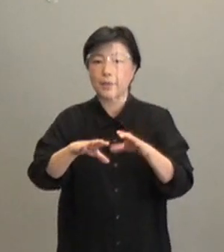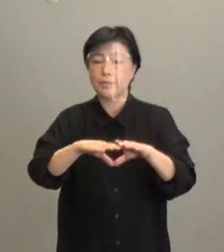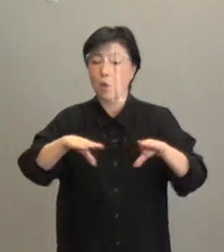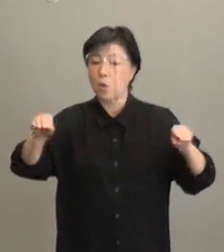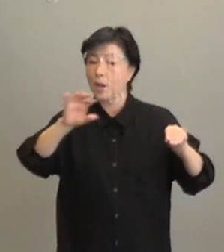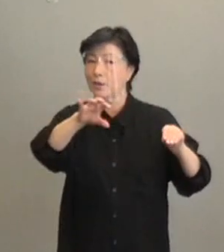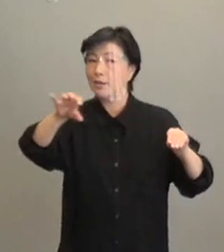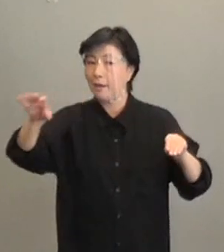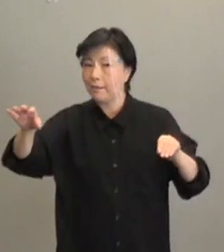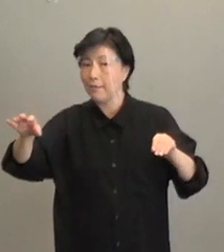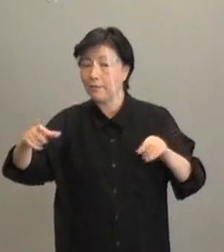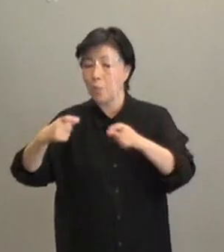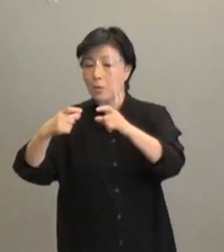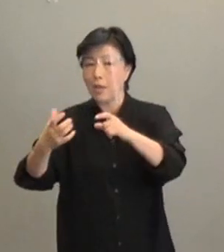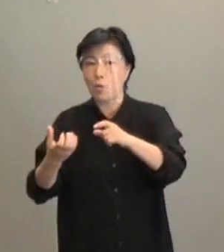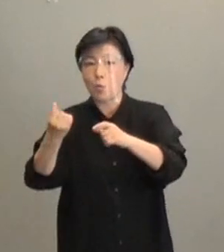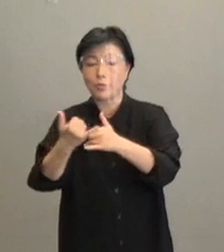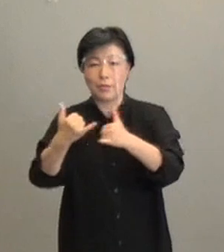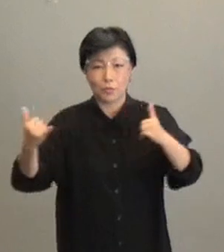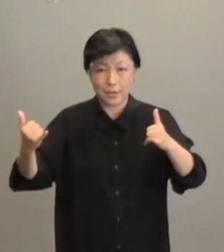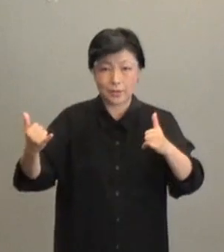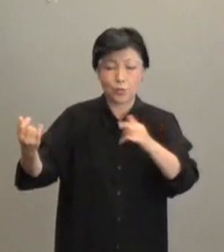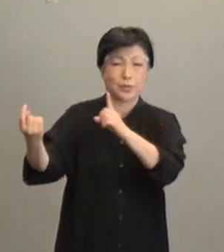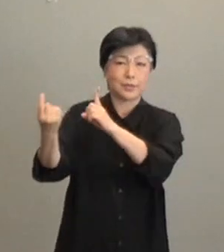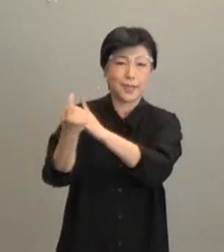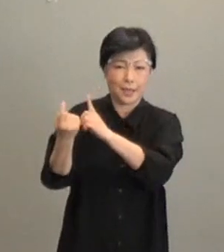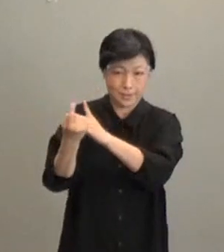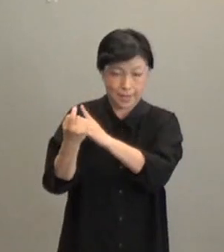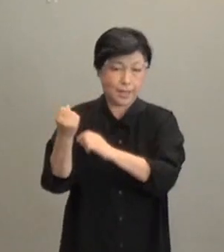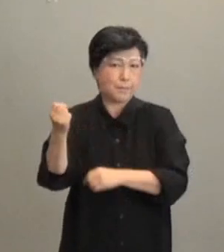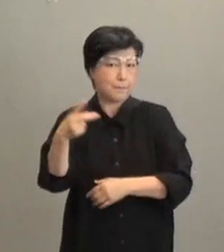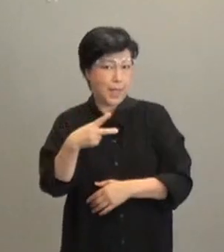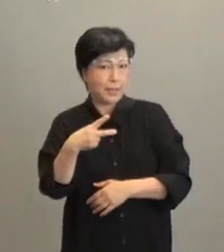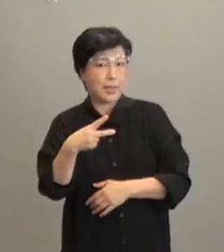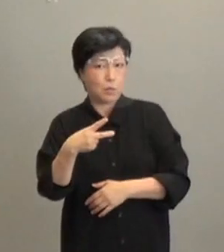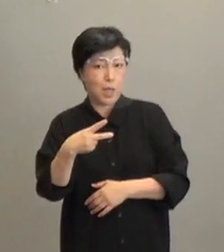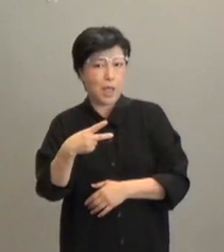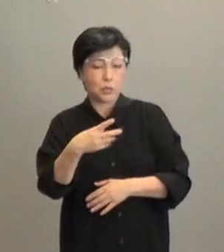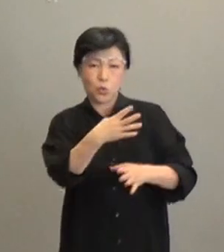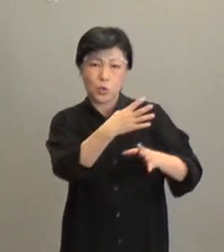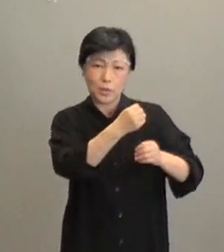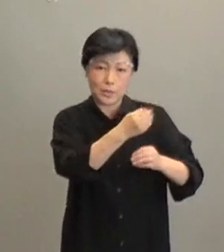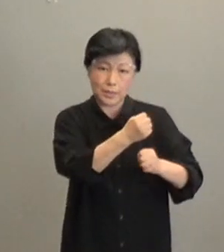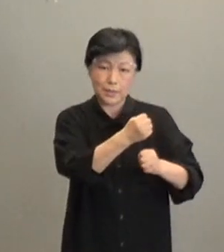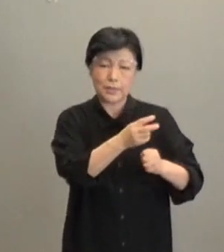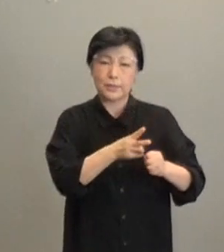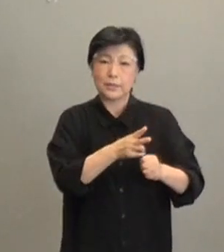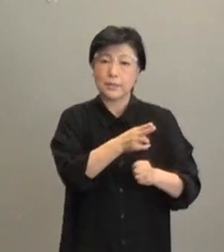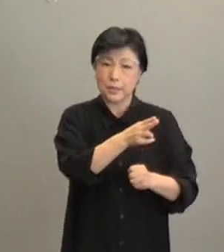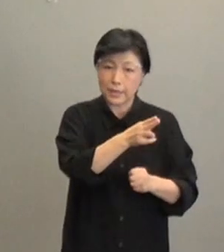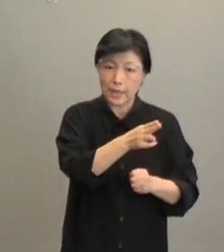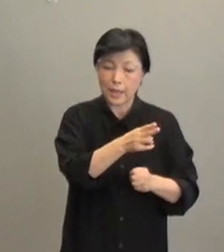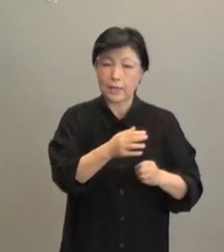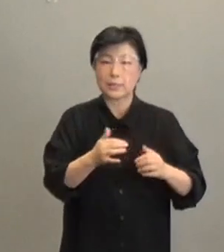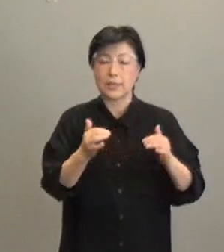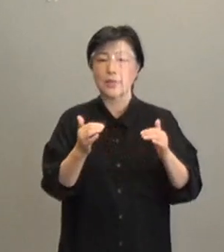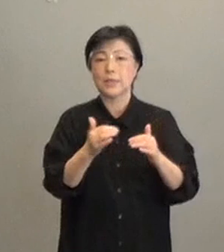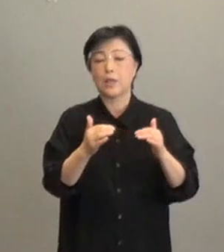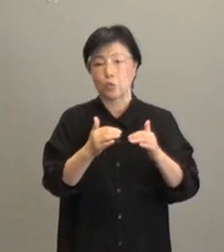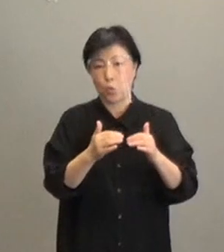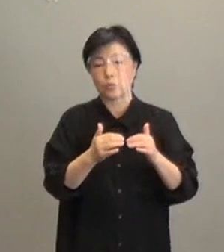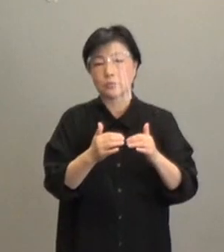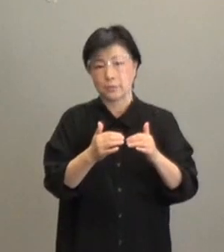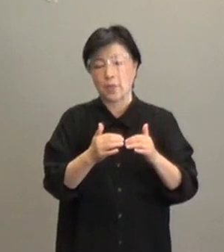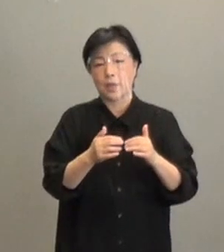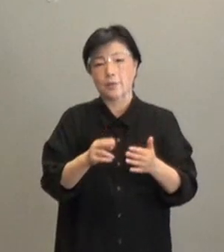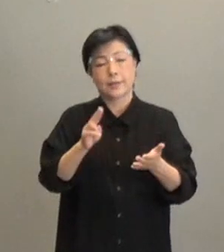今持たれている方々に対して、もしくはその期限などについてですね、検討してしかるべき時期に